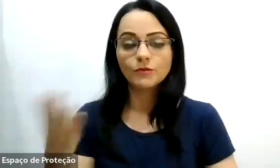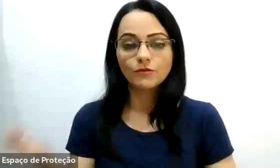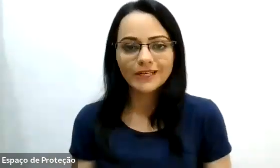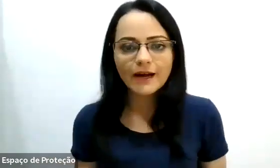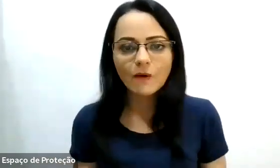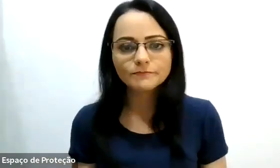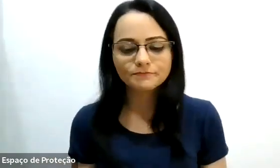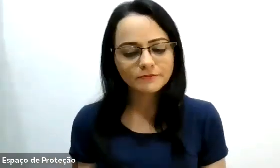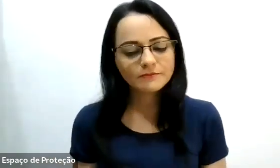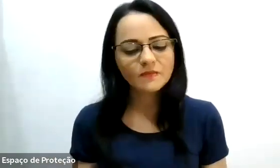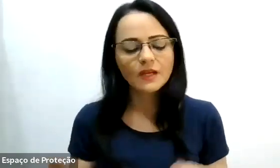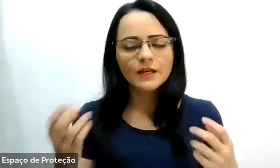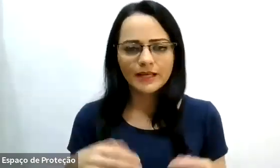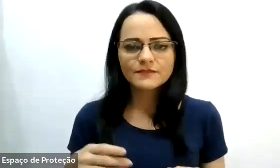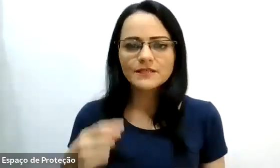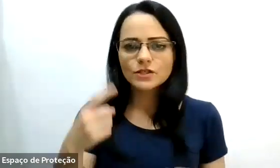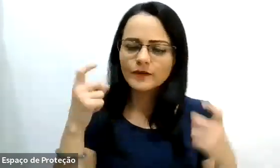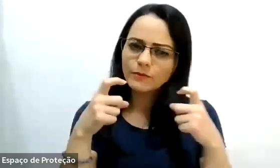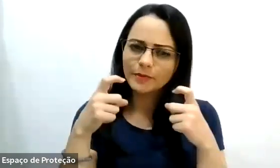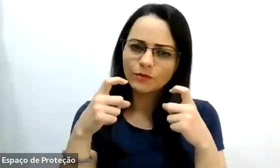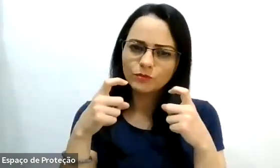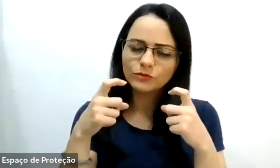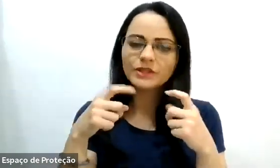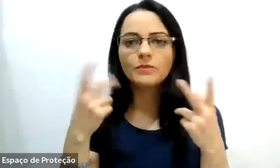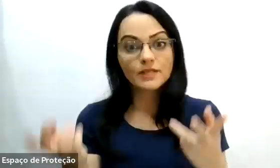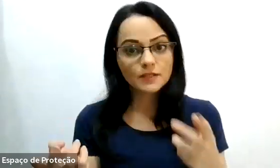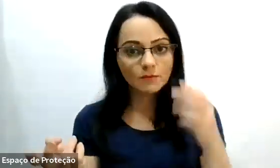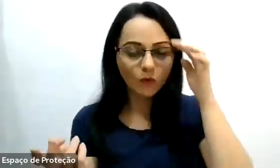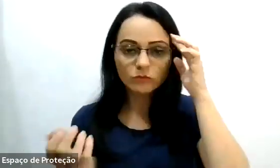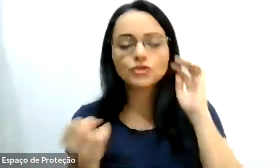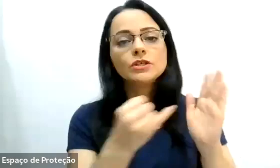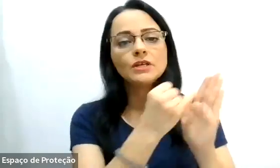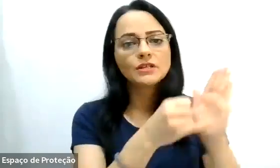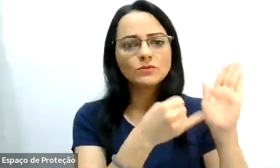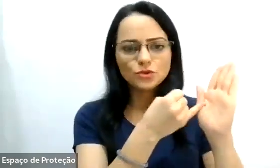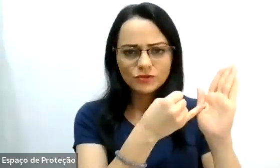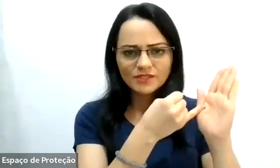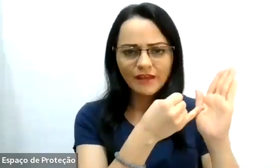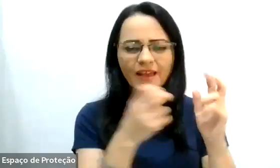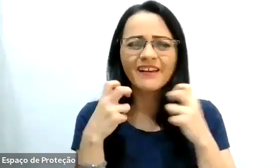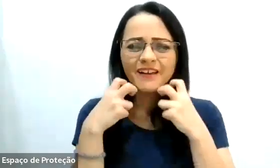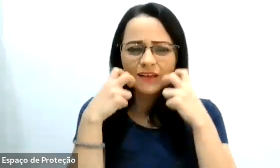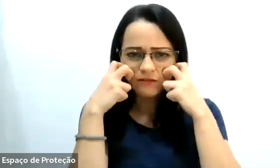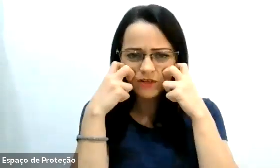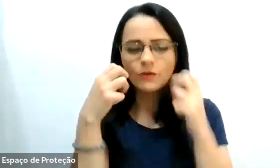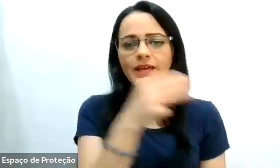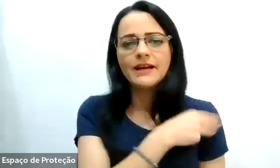para o final. E às vezes a gente faz uma pergunta, depois responde. Então, o José,